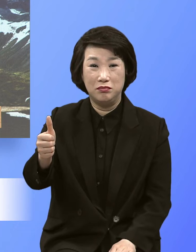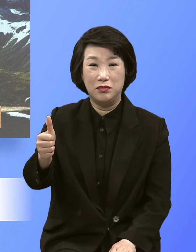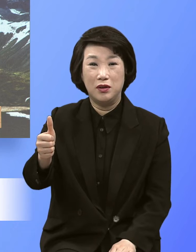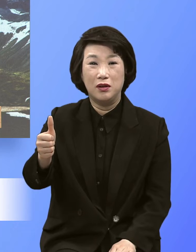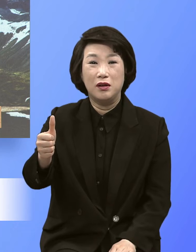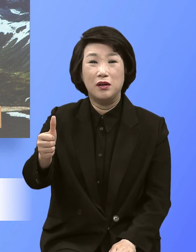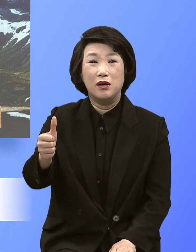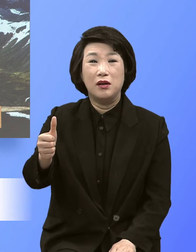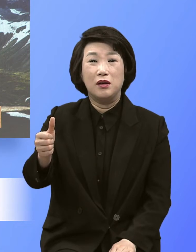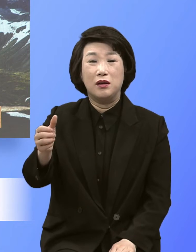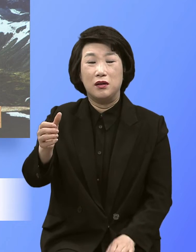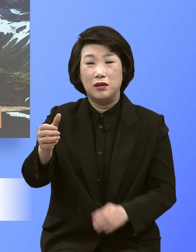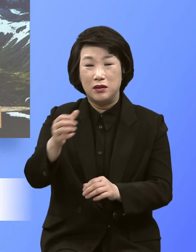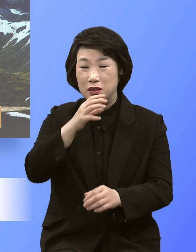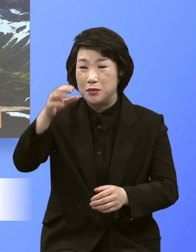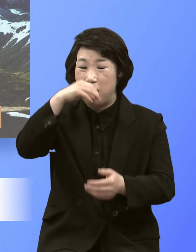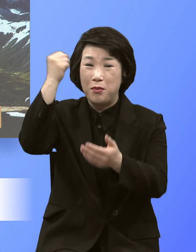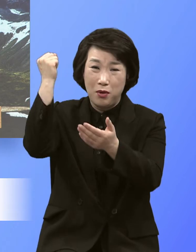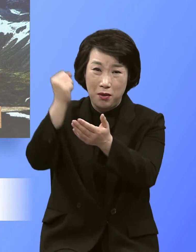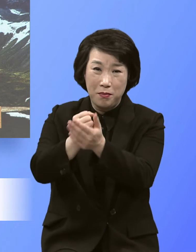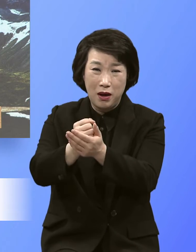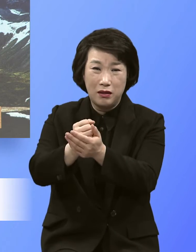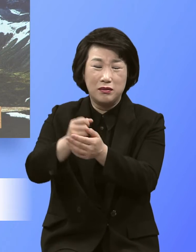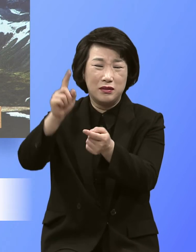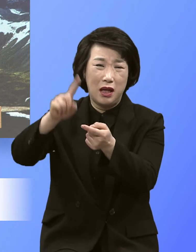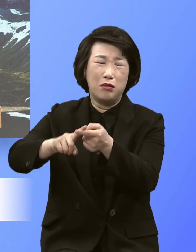십자가에 못 박으니까 베겨요.